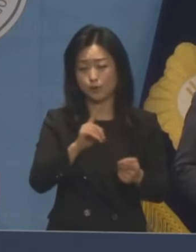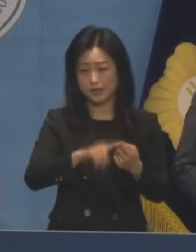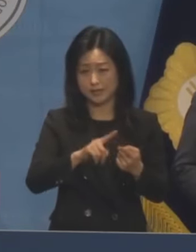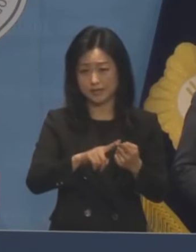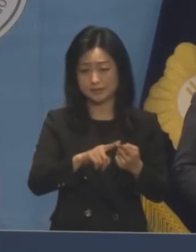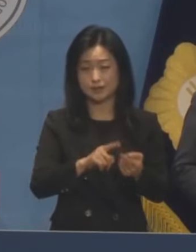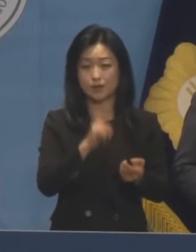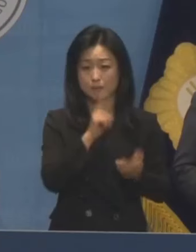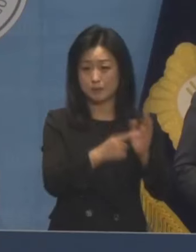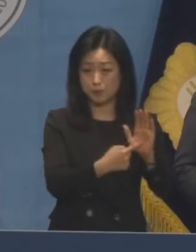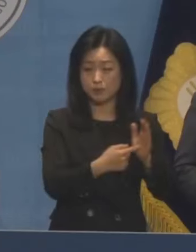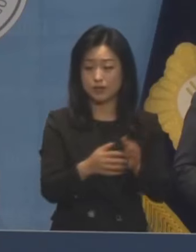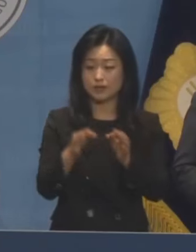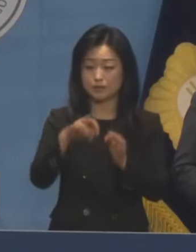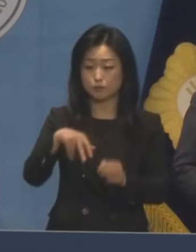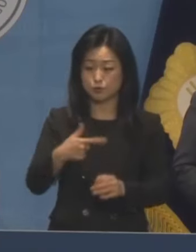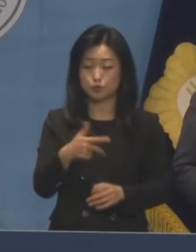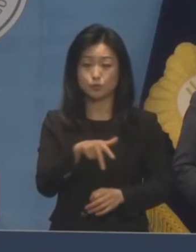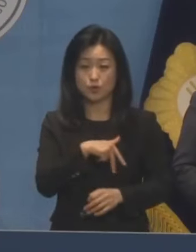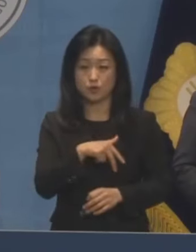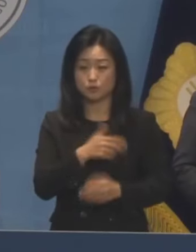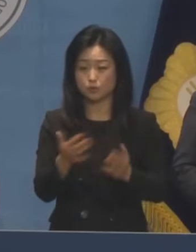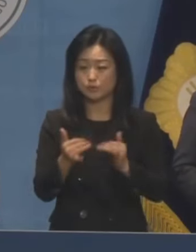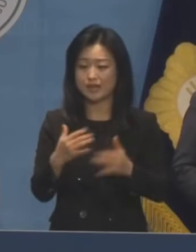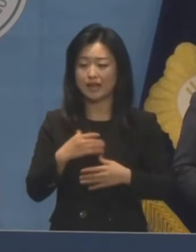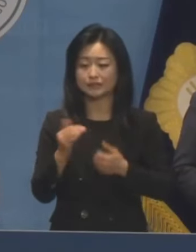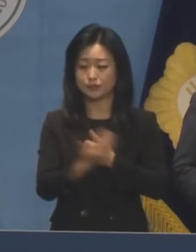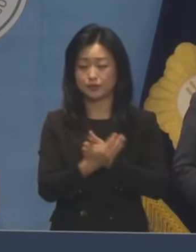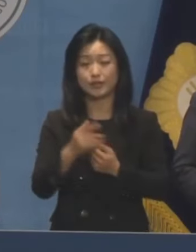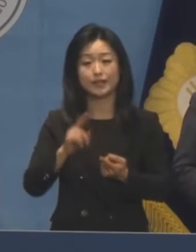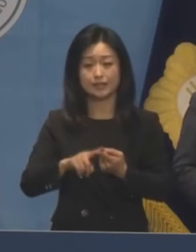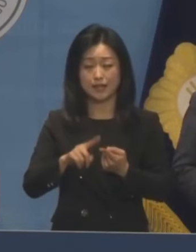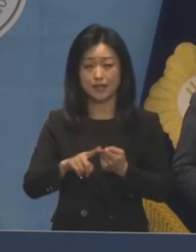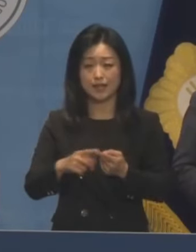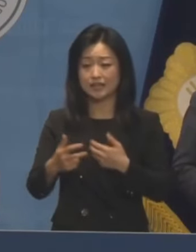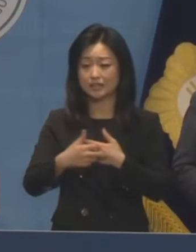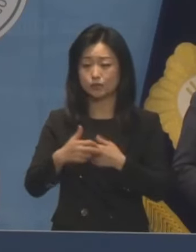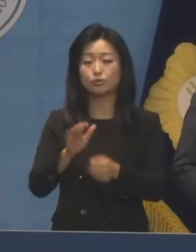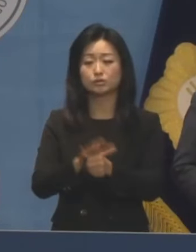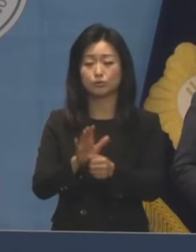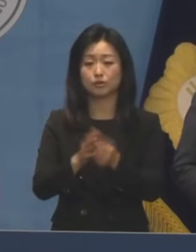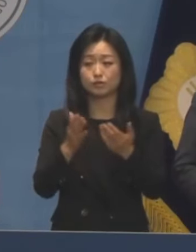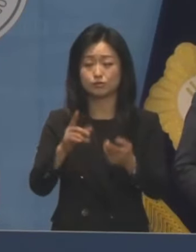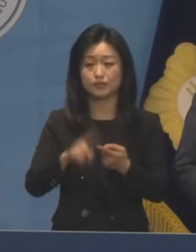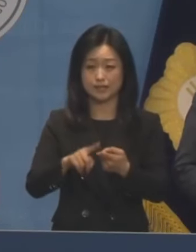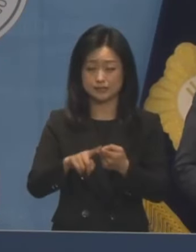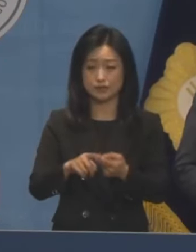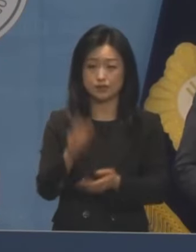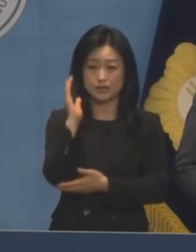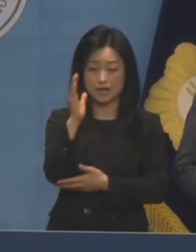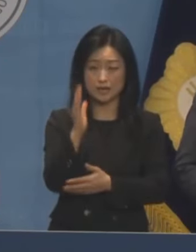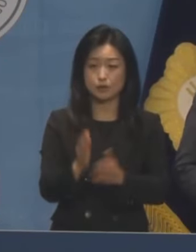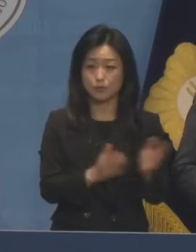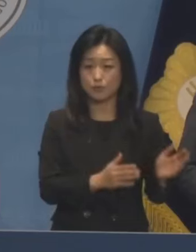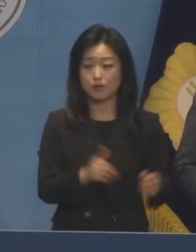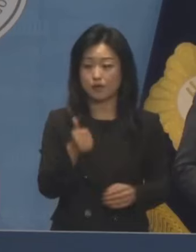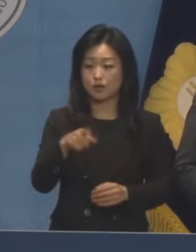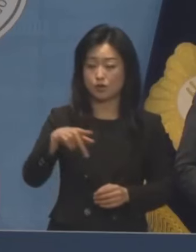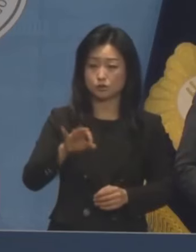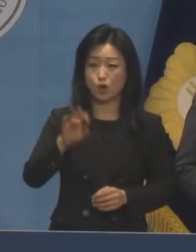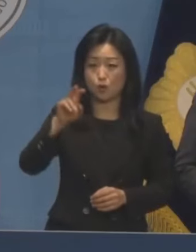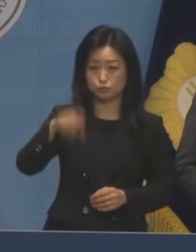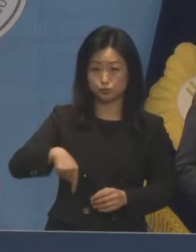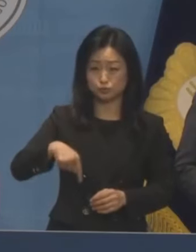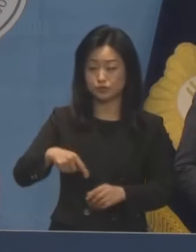관해서 김윤 의원님께서 노동자 안전 대책 및 의료 지원에 대해서 허성무 의원님께서 지역 상황과 기업의